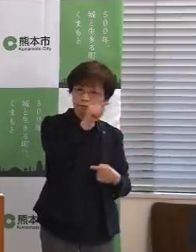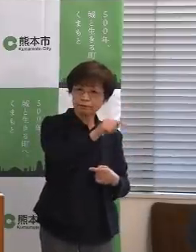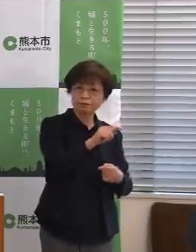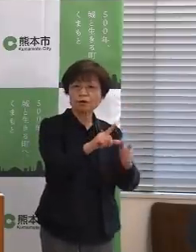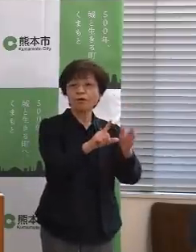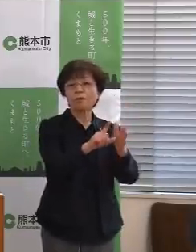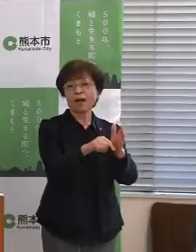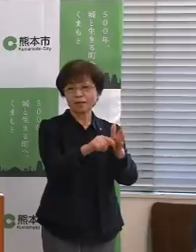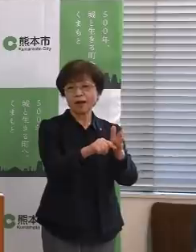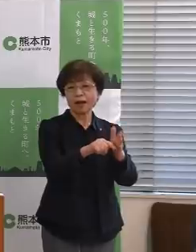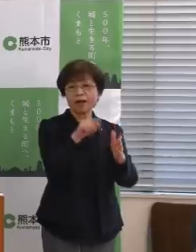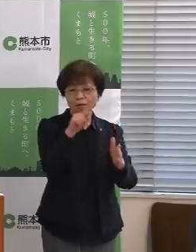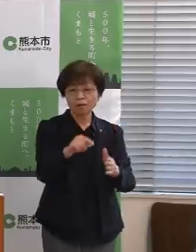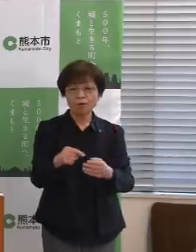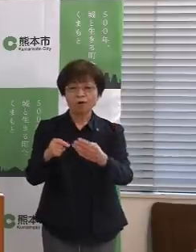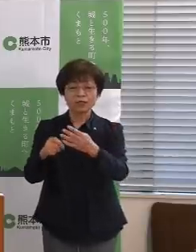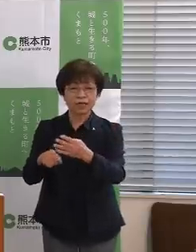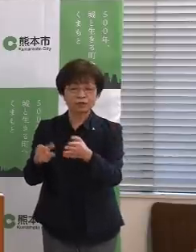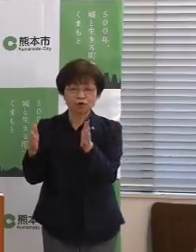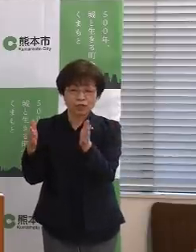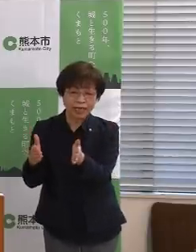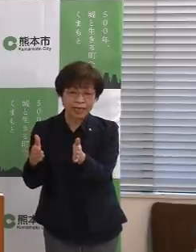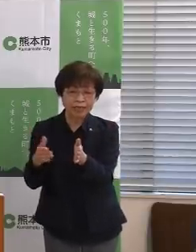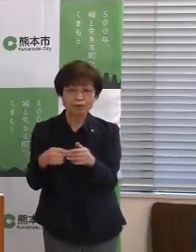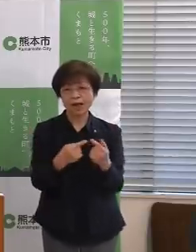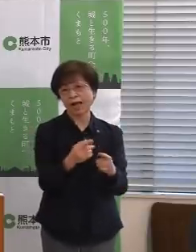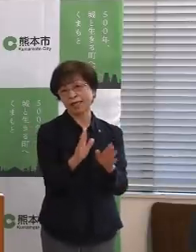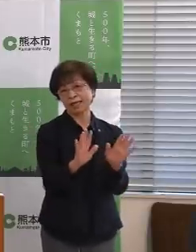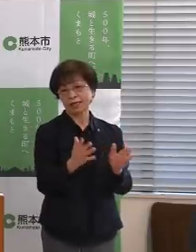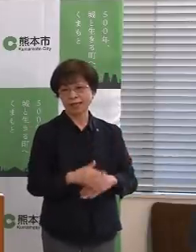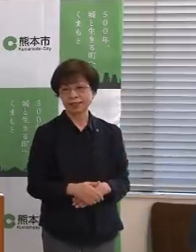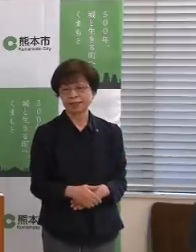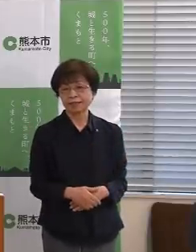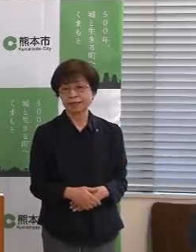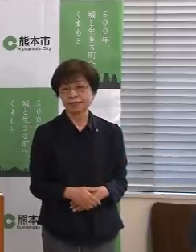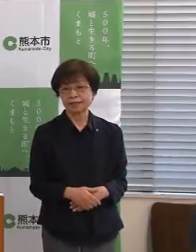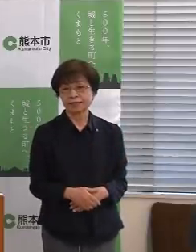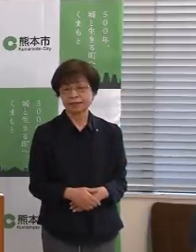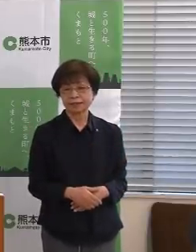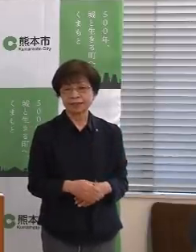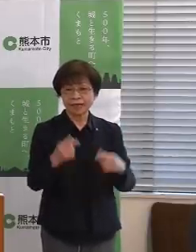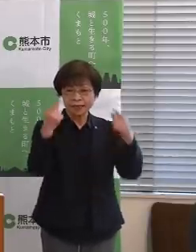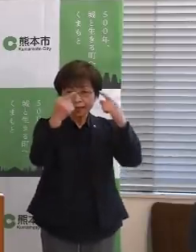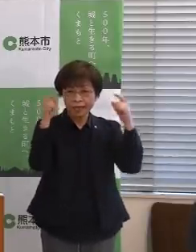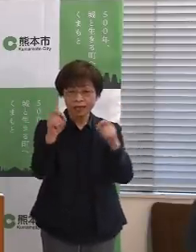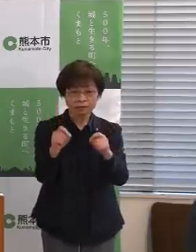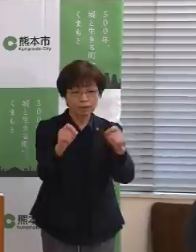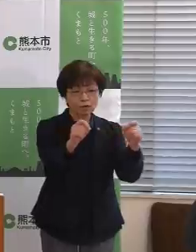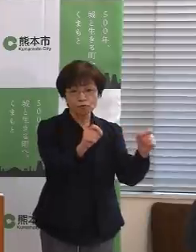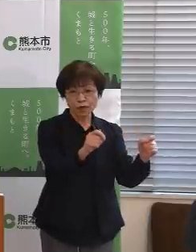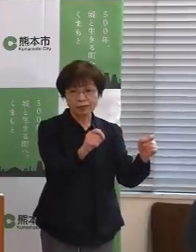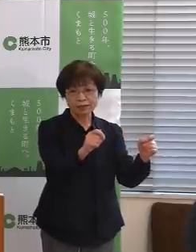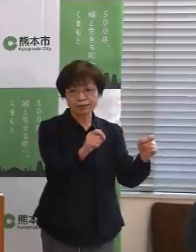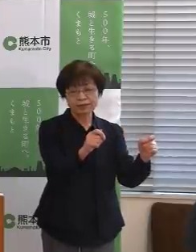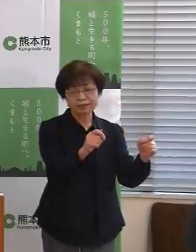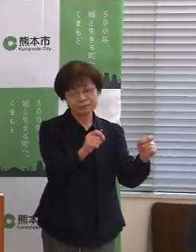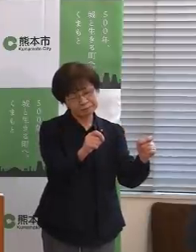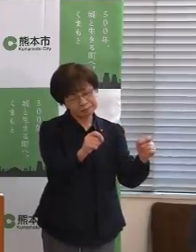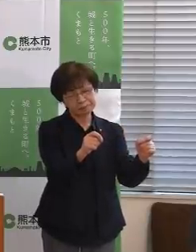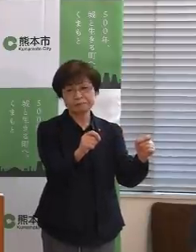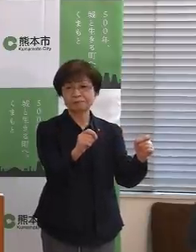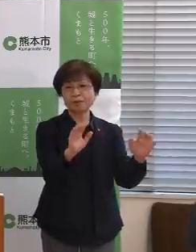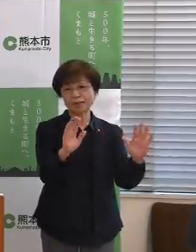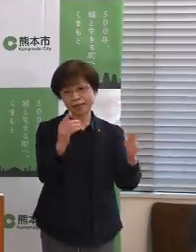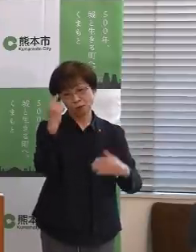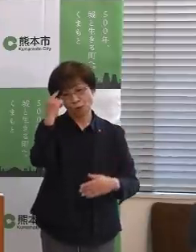その制限に入らないということでありますけれども、大学だけそれを動かしてもいいということではおそらくならないというふうに